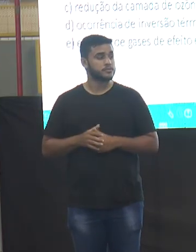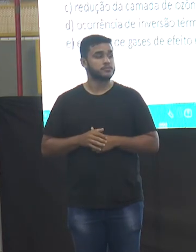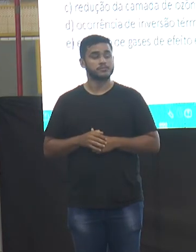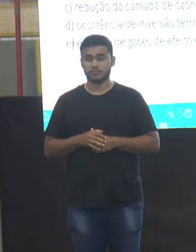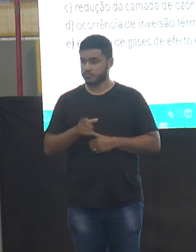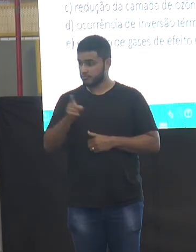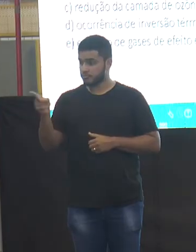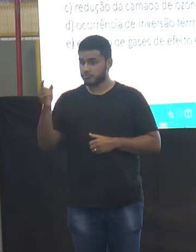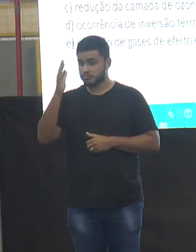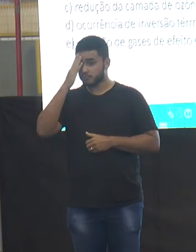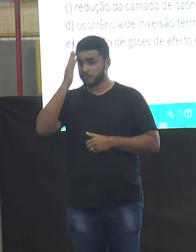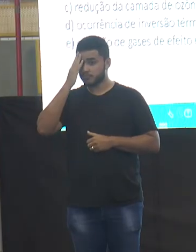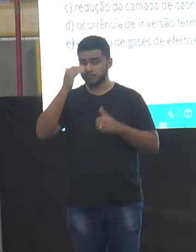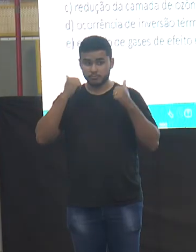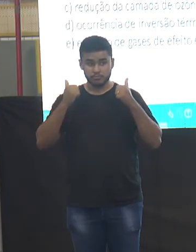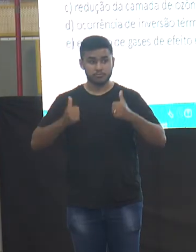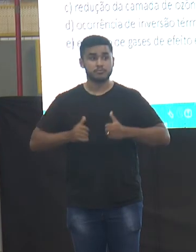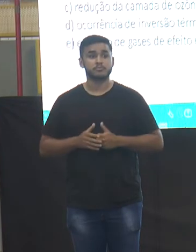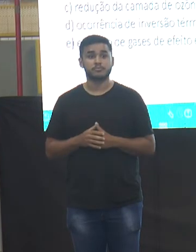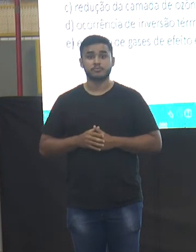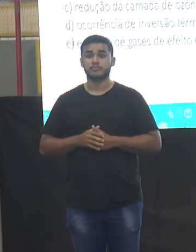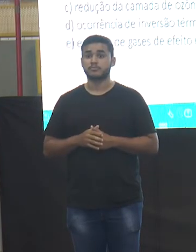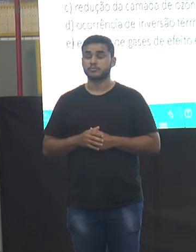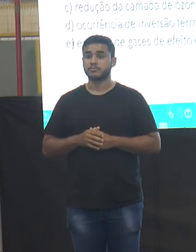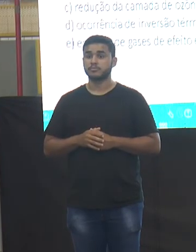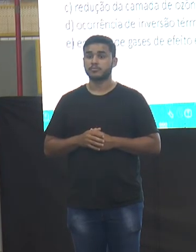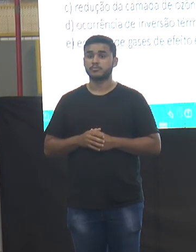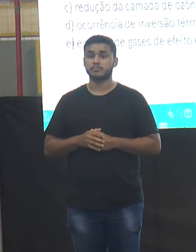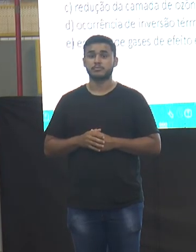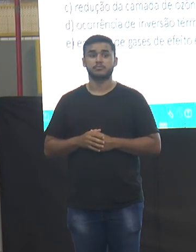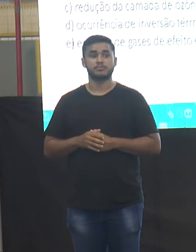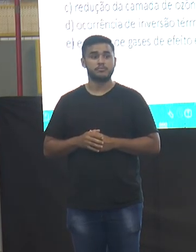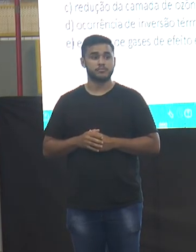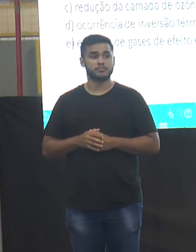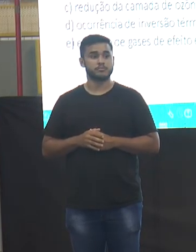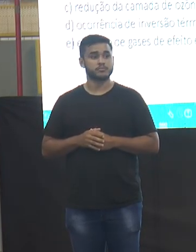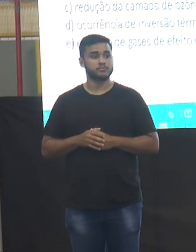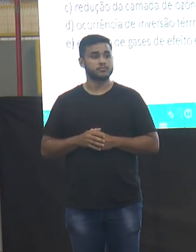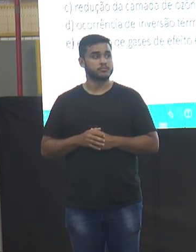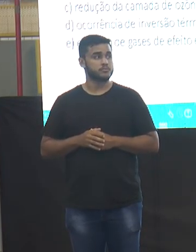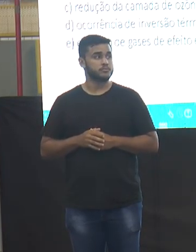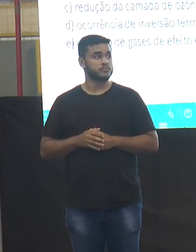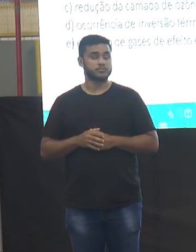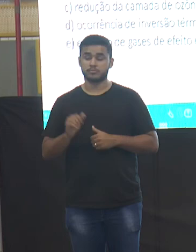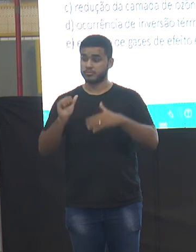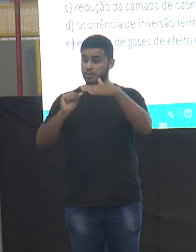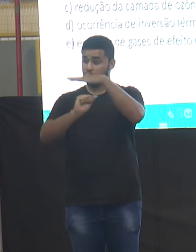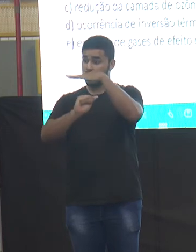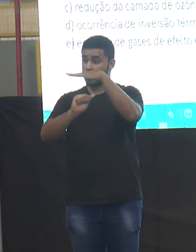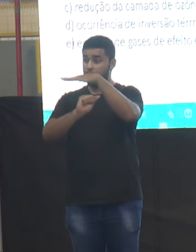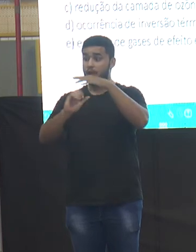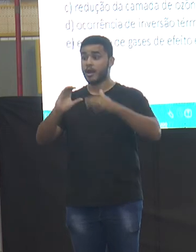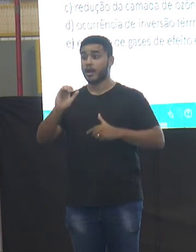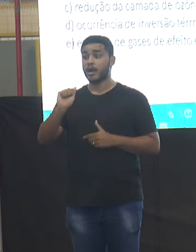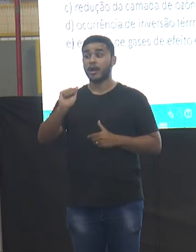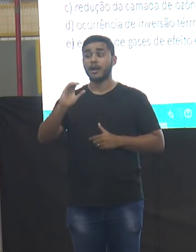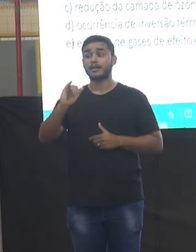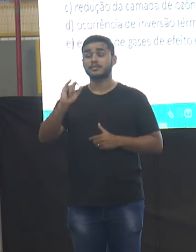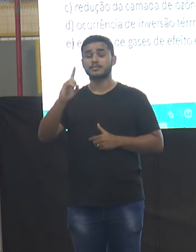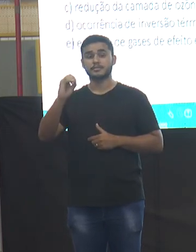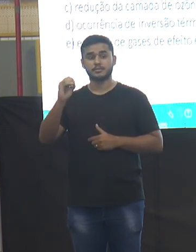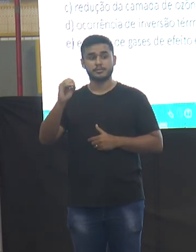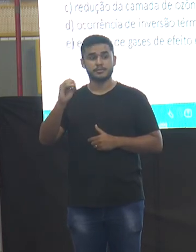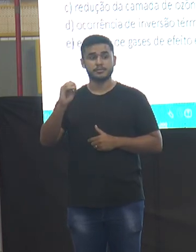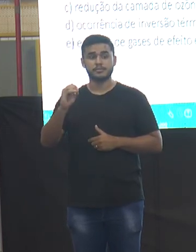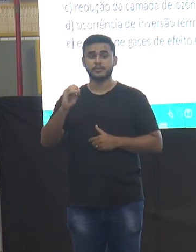Todo mundo está me ouvindo bem direitinho. Que eu estava ouvindo o pessoal lá de fora. Quando eu penso num ácido, eu penso